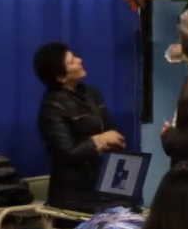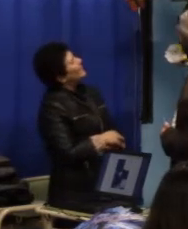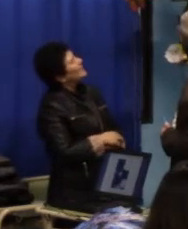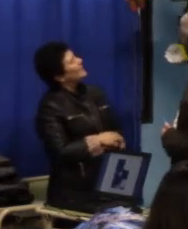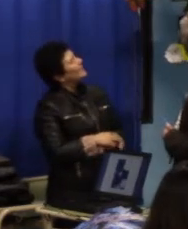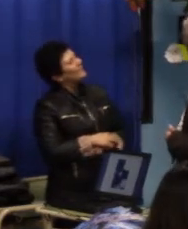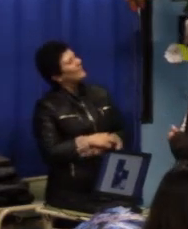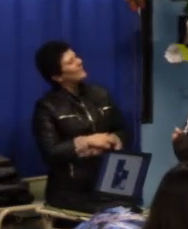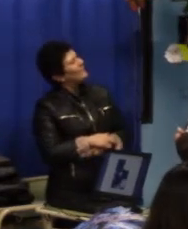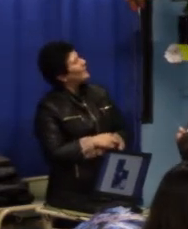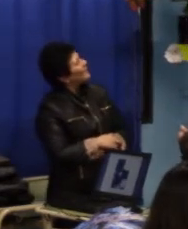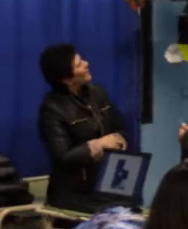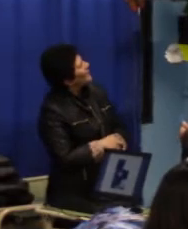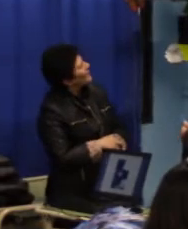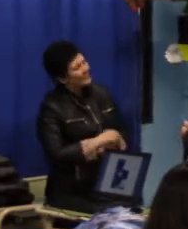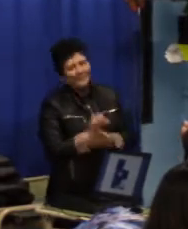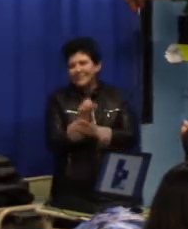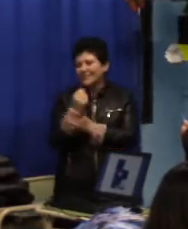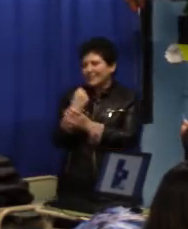ese famoso.